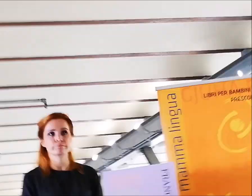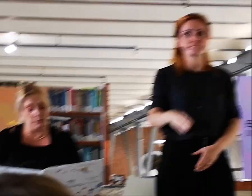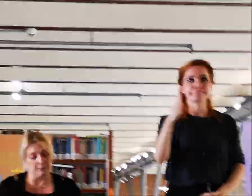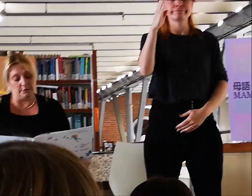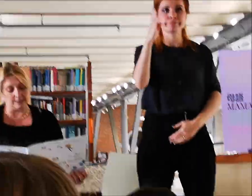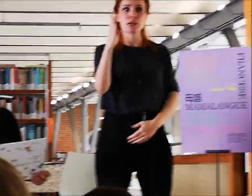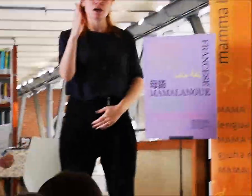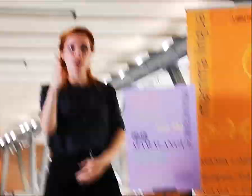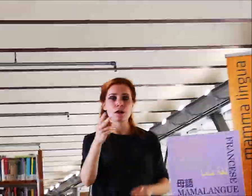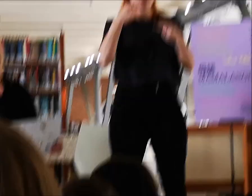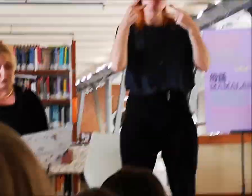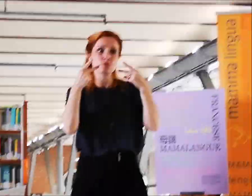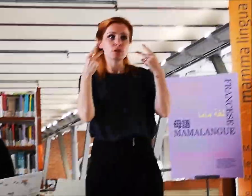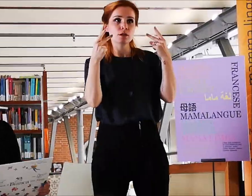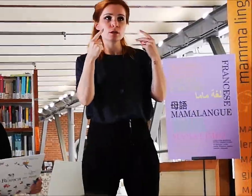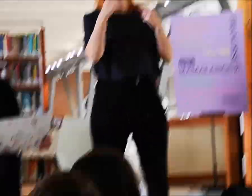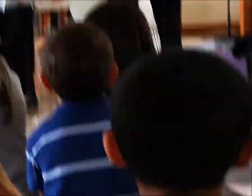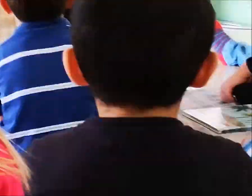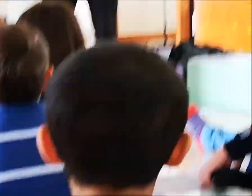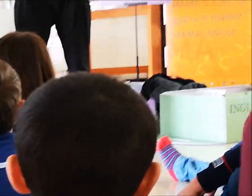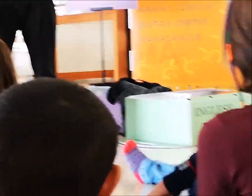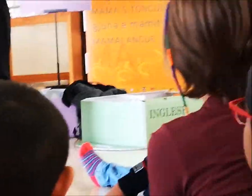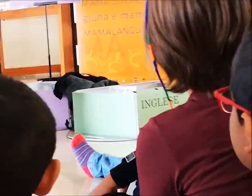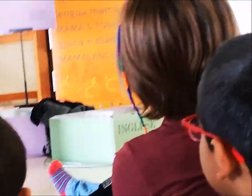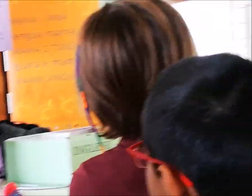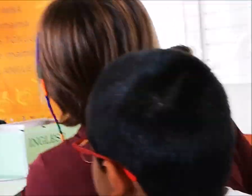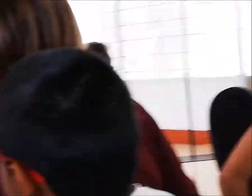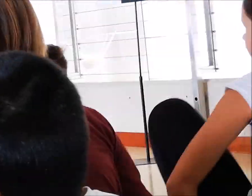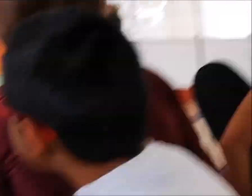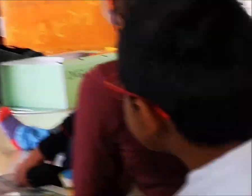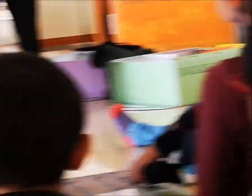Bianca vede quando i sorrisi dicono le bugie